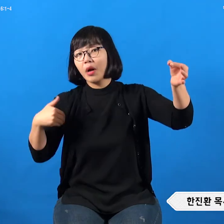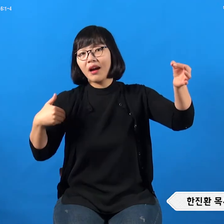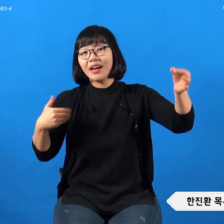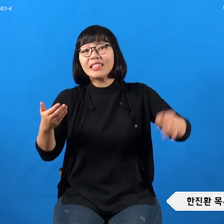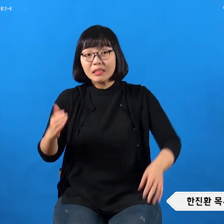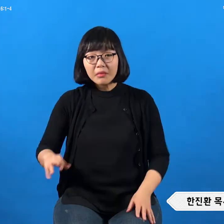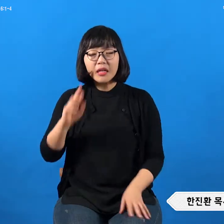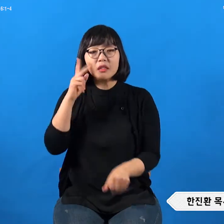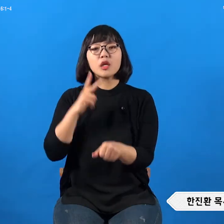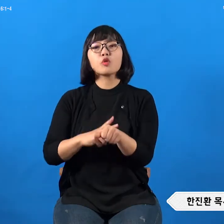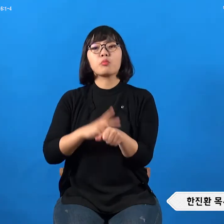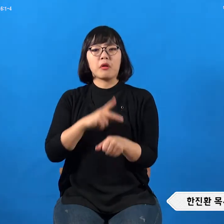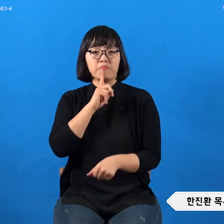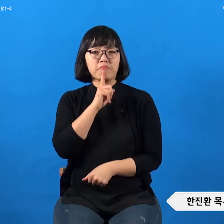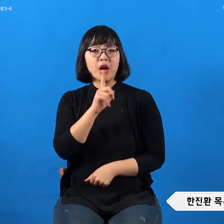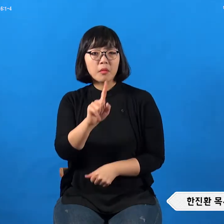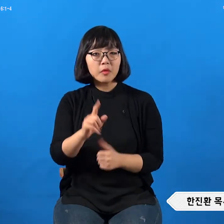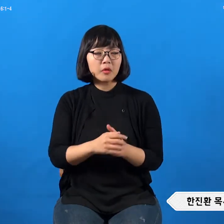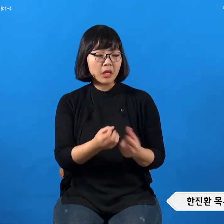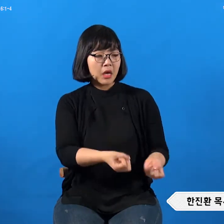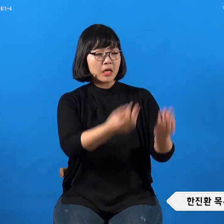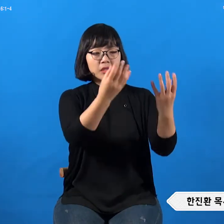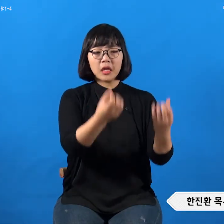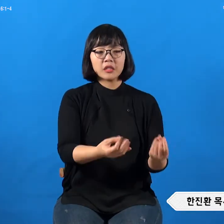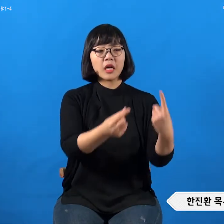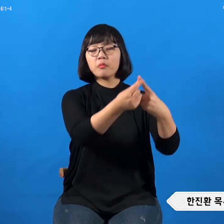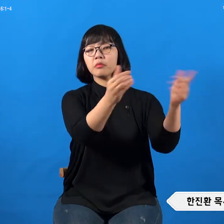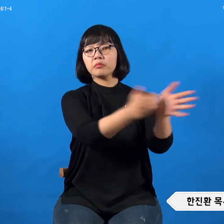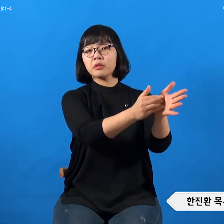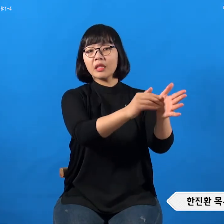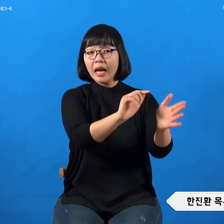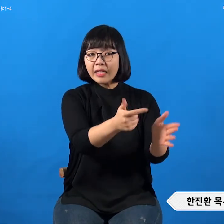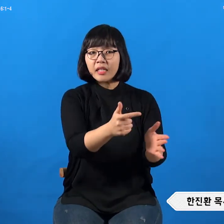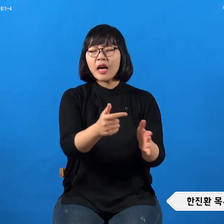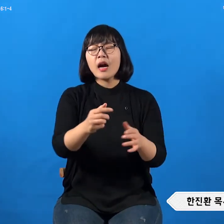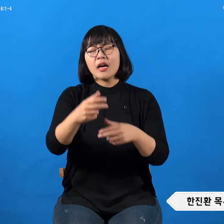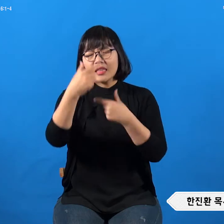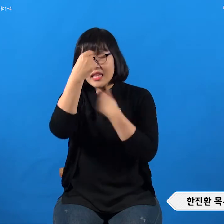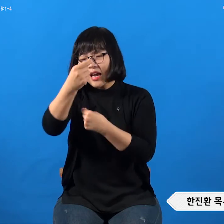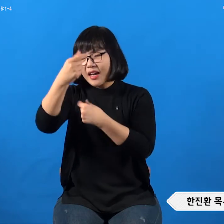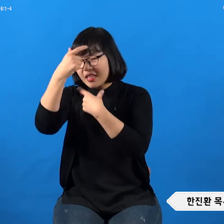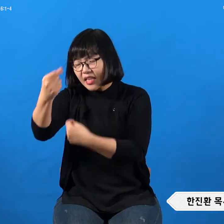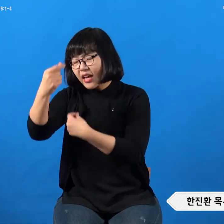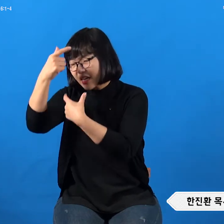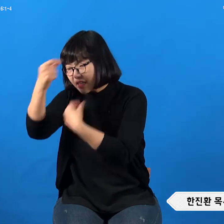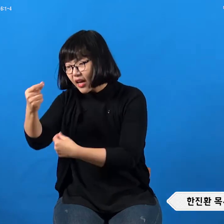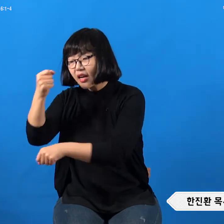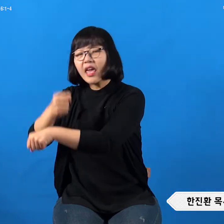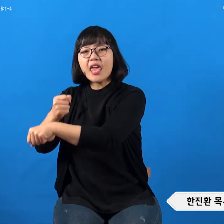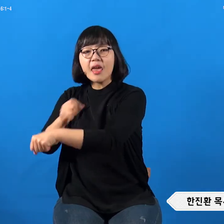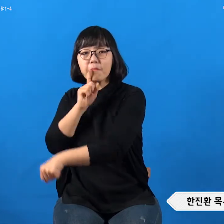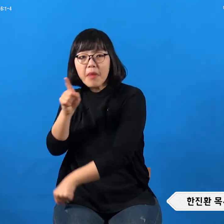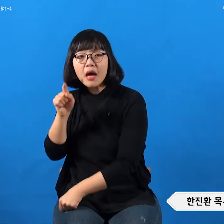바울이 주일마다 규칙적으로 하라 한 그 정신은 성미가 훨씬 더 잘 지킨